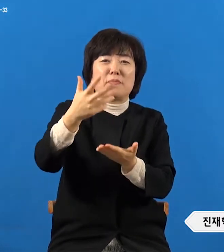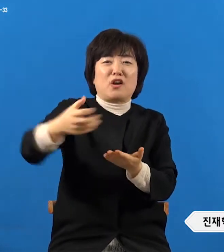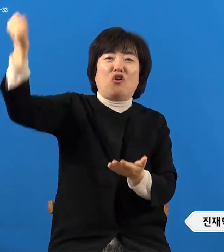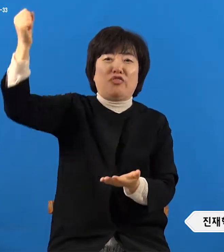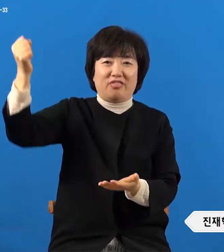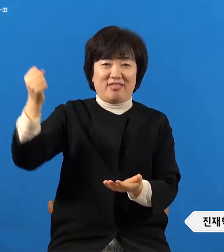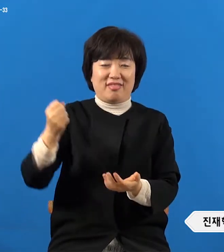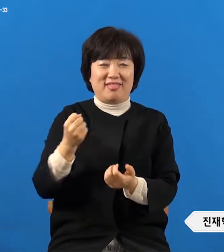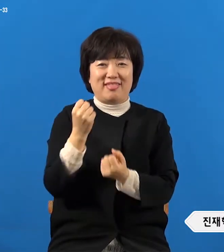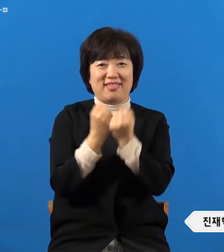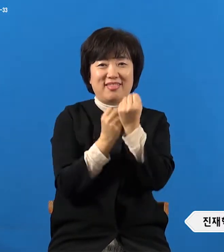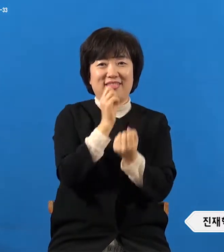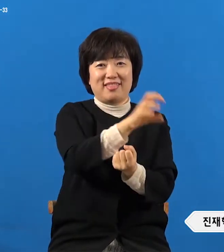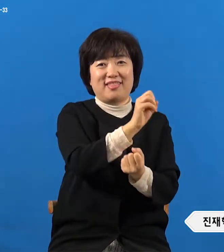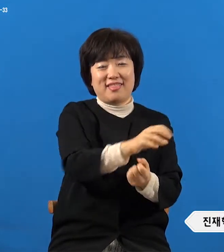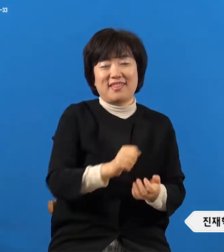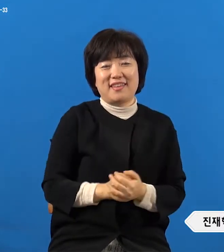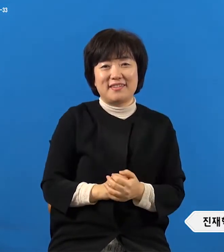설명합니다.